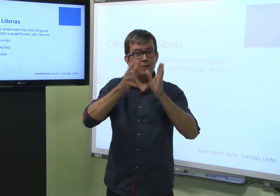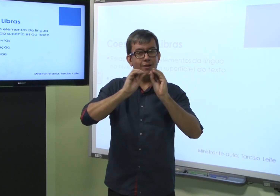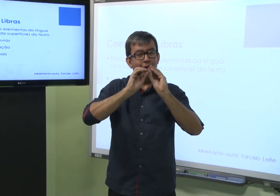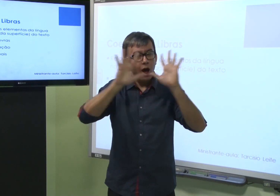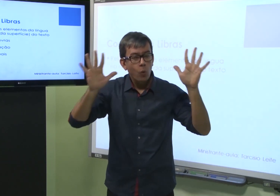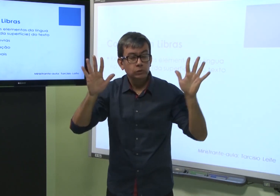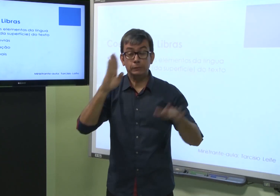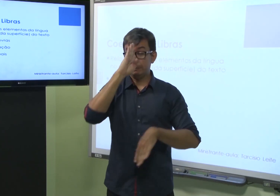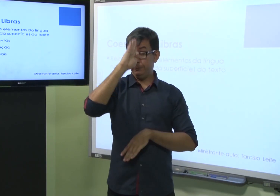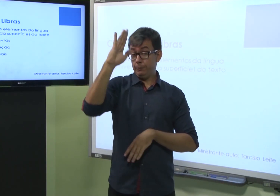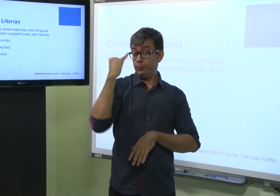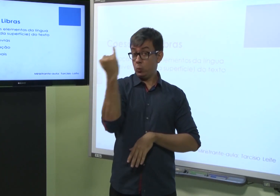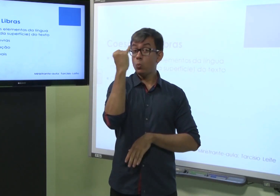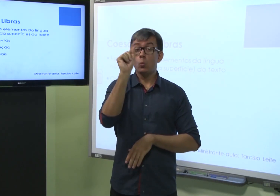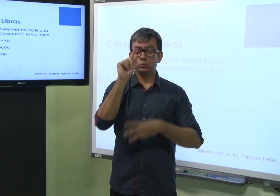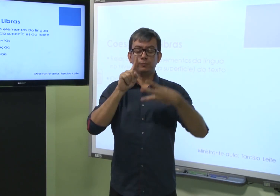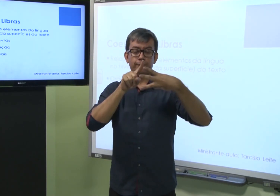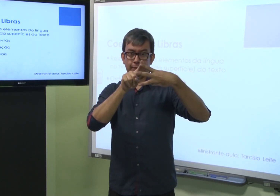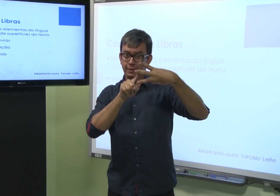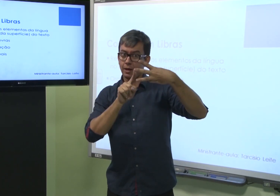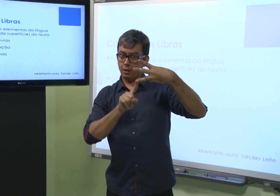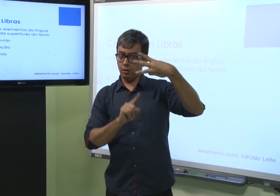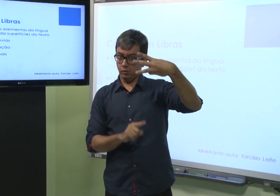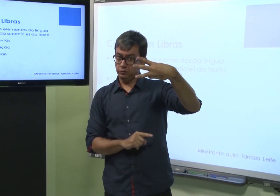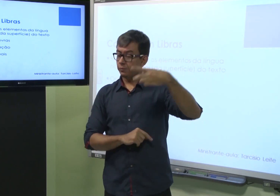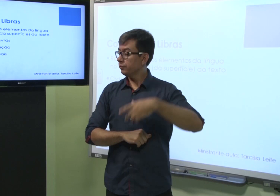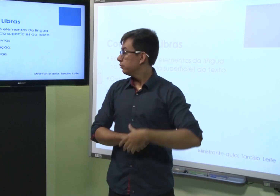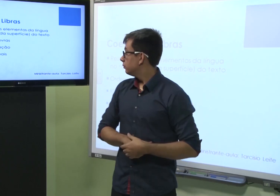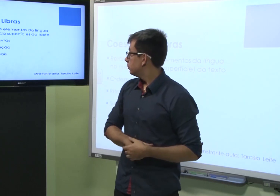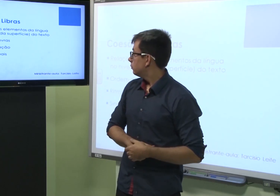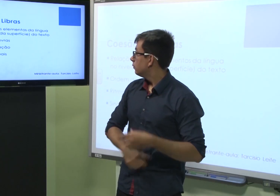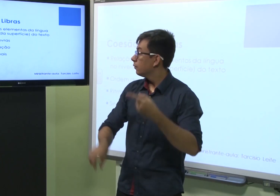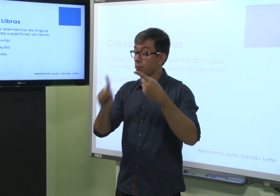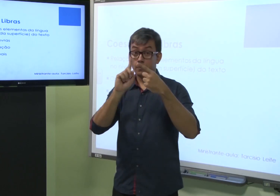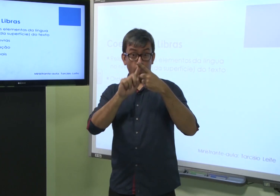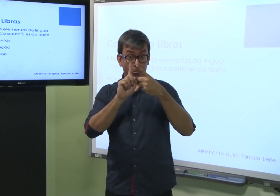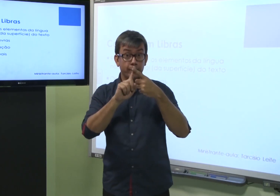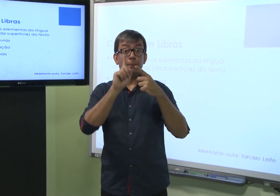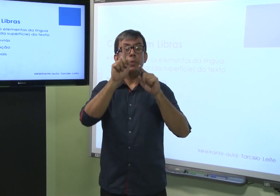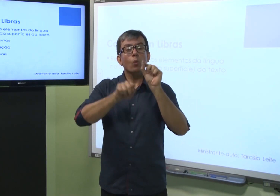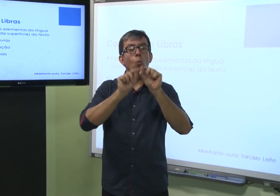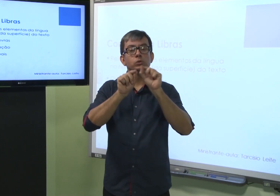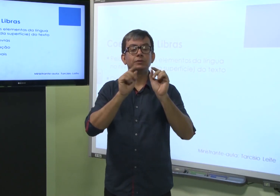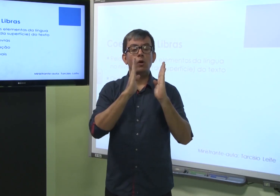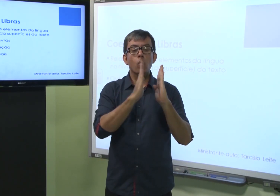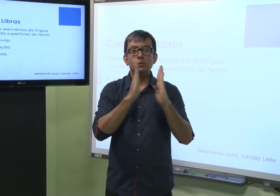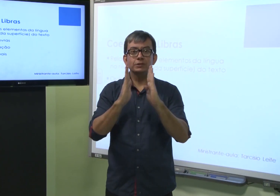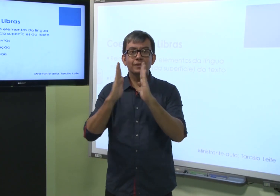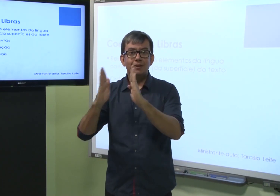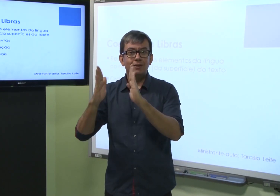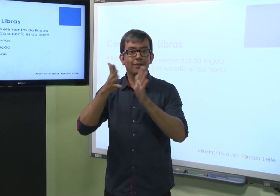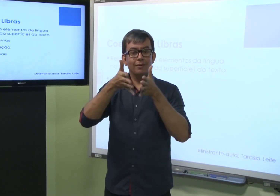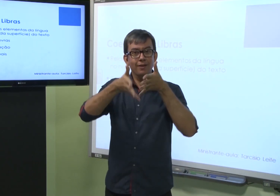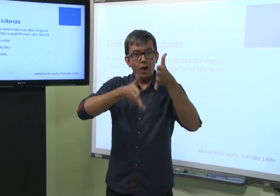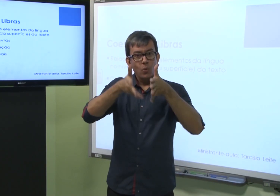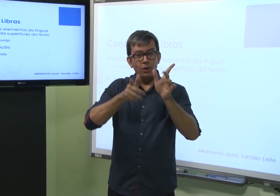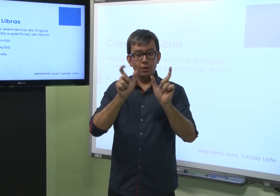fosse uniforme, para que a pessoa possa entender a língua de sinais. E tem três